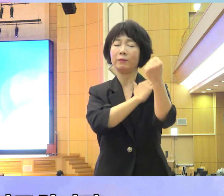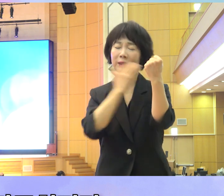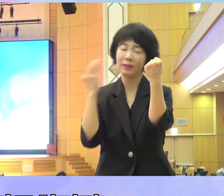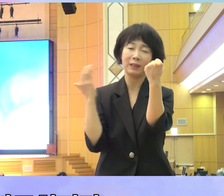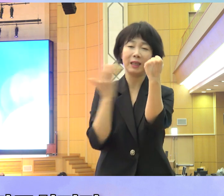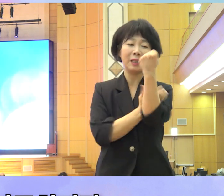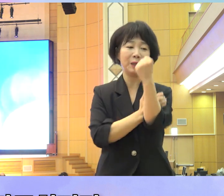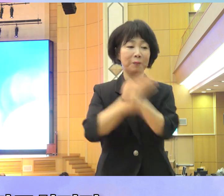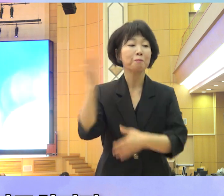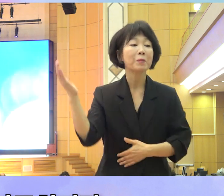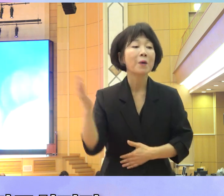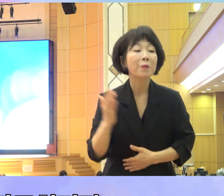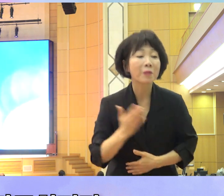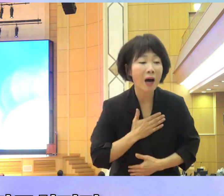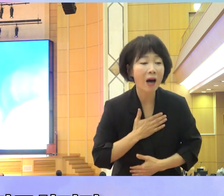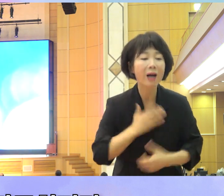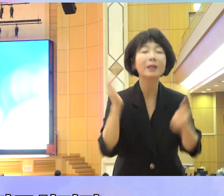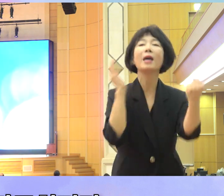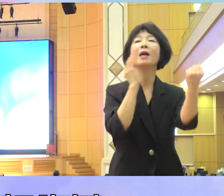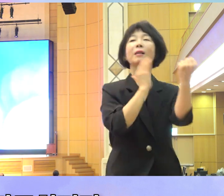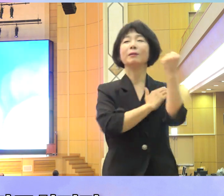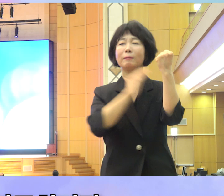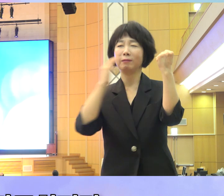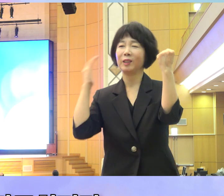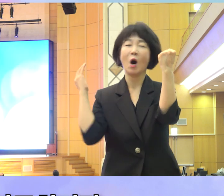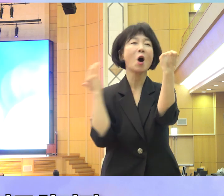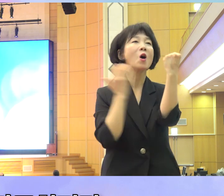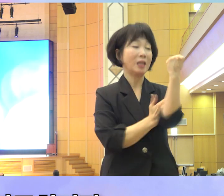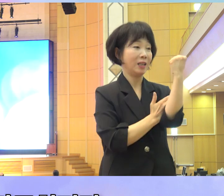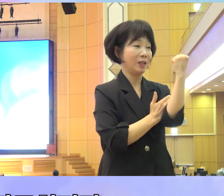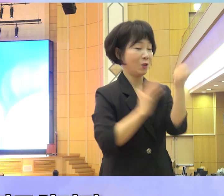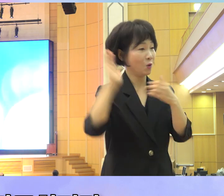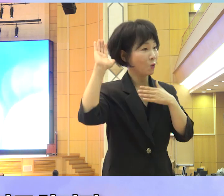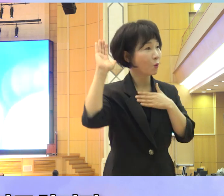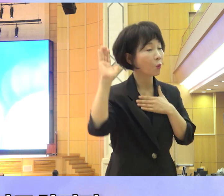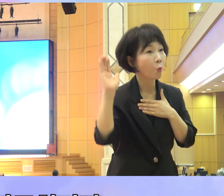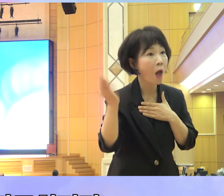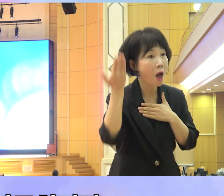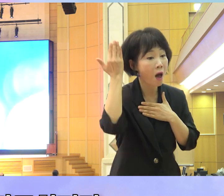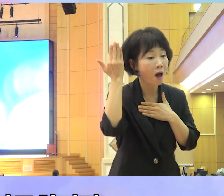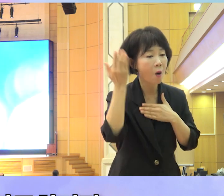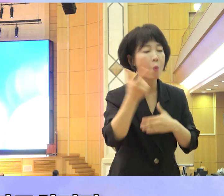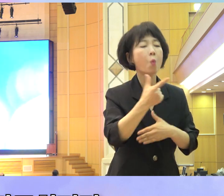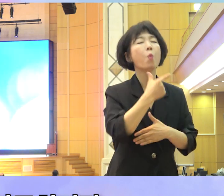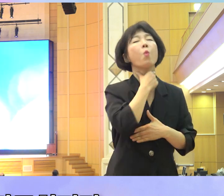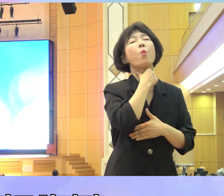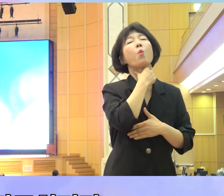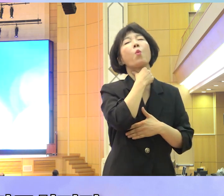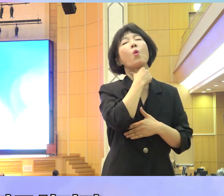성령님의 권능이 나의 능력이 되기